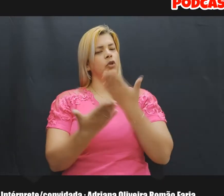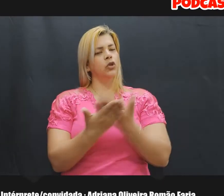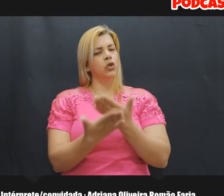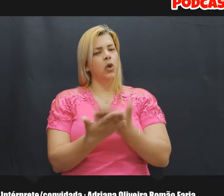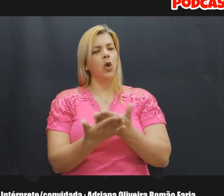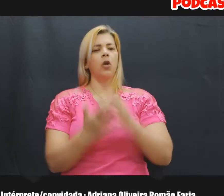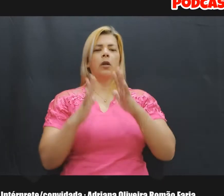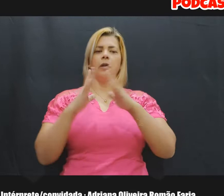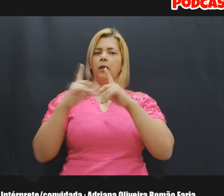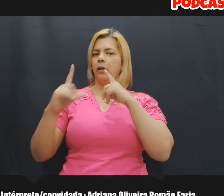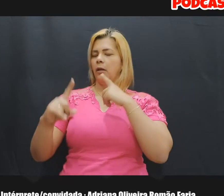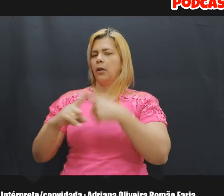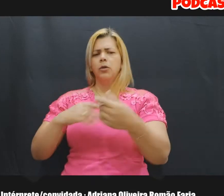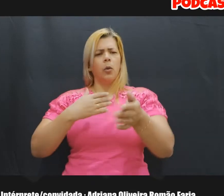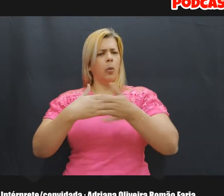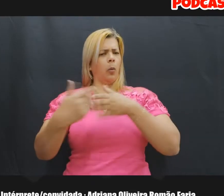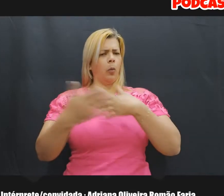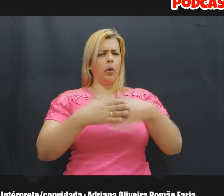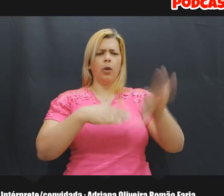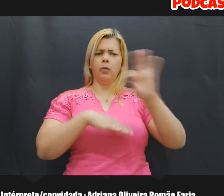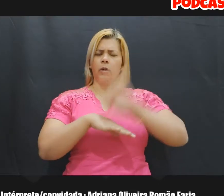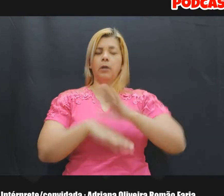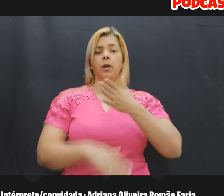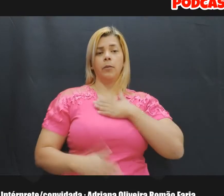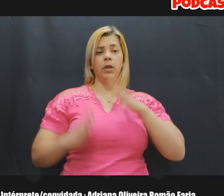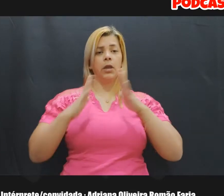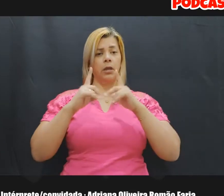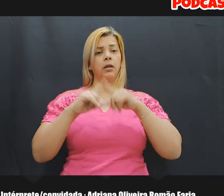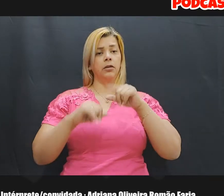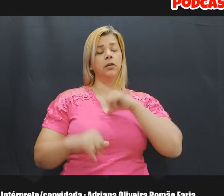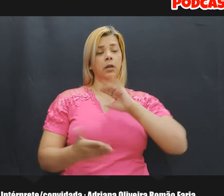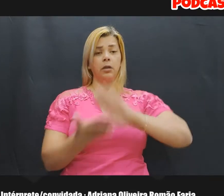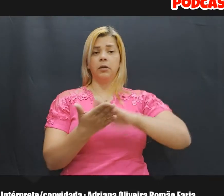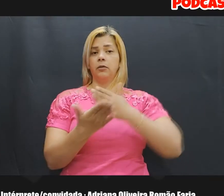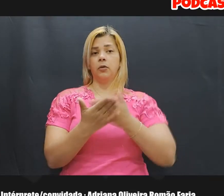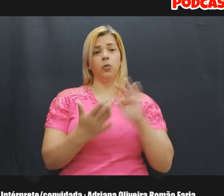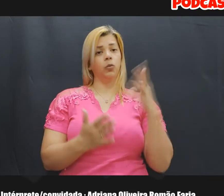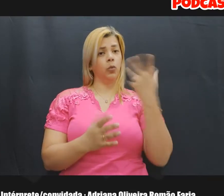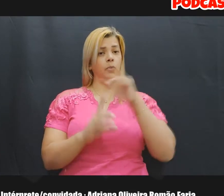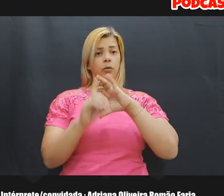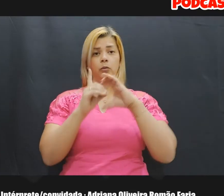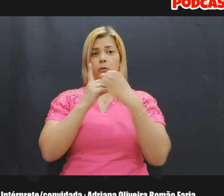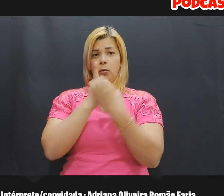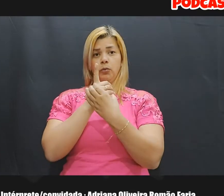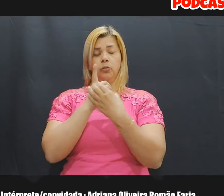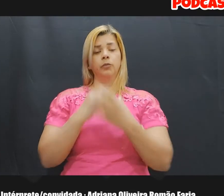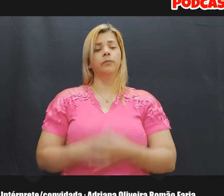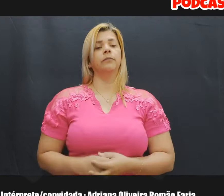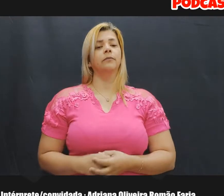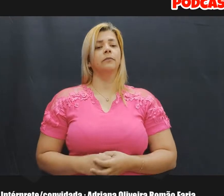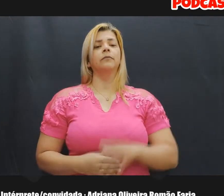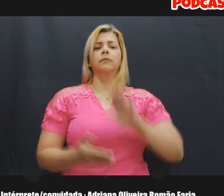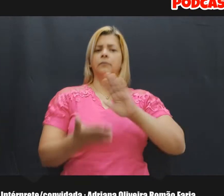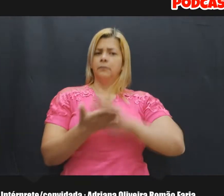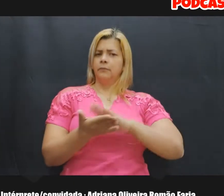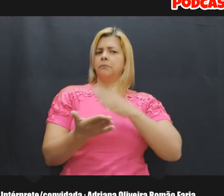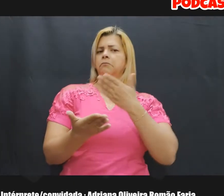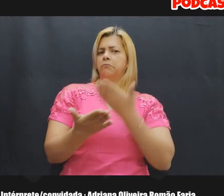na igreja. Inclusive, na minha igreja, nós temos a tradução toda do culto,